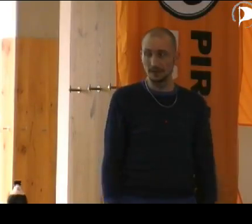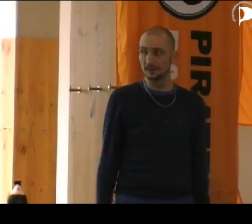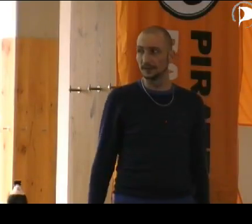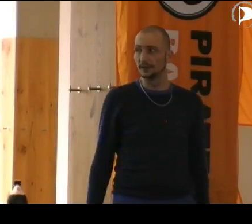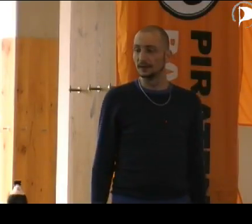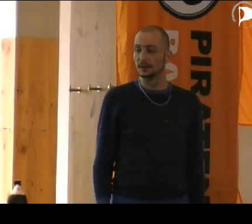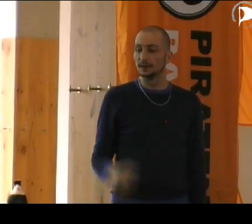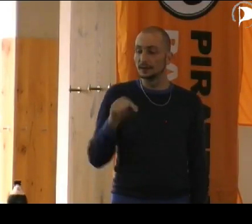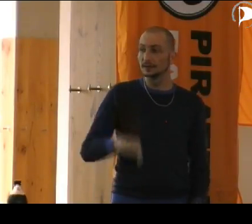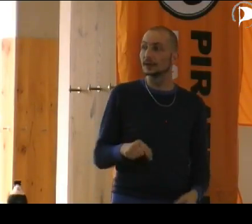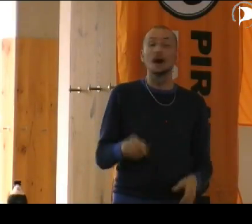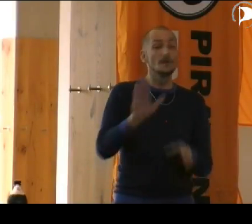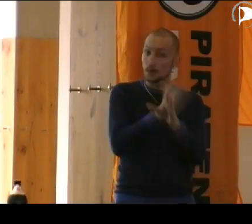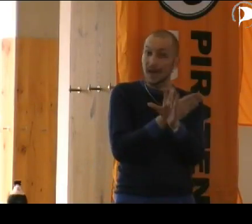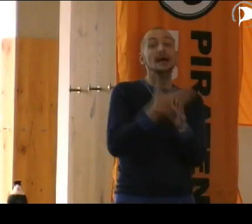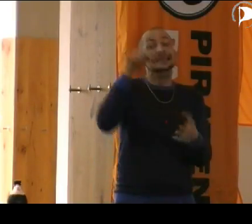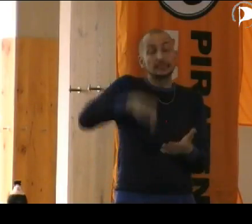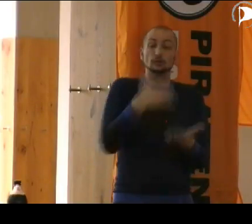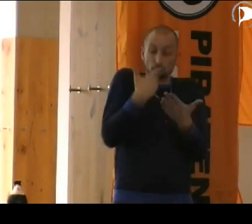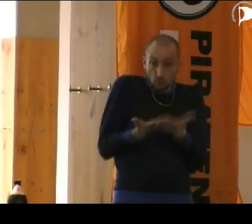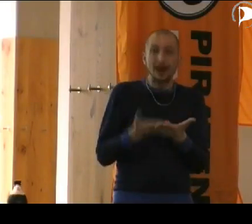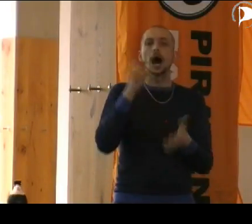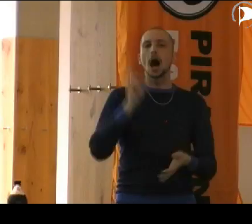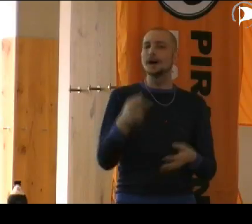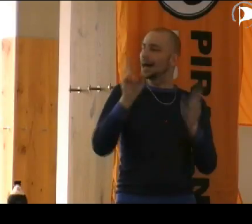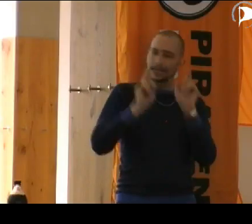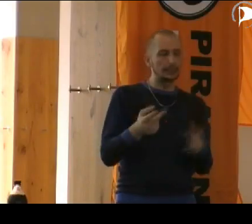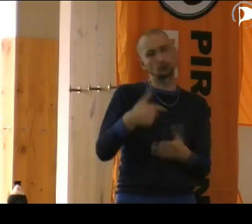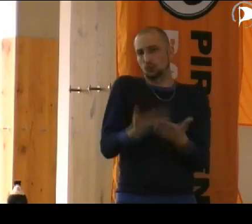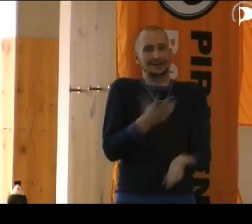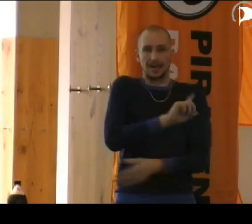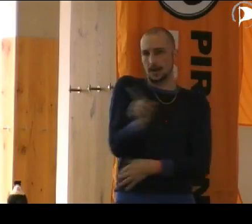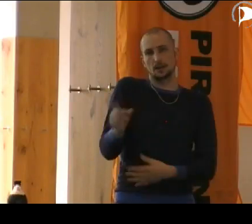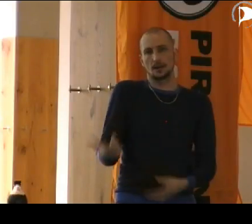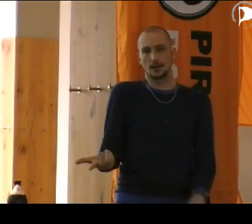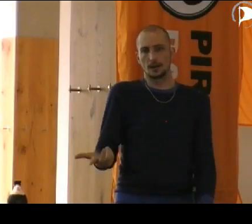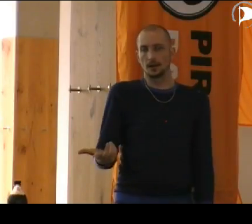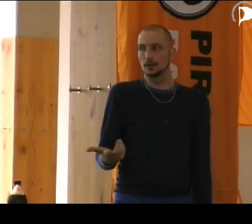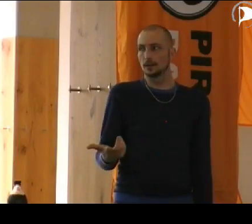das ist jetzt vorbei wir haben die sache jetzt tue ich aber richtig war es auf keinen fall